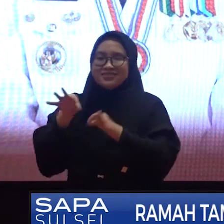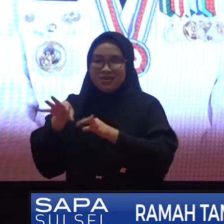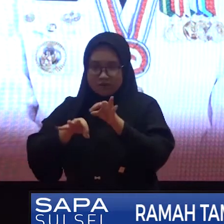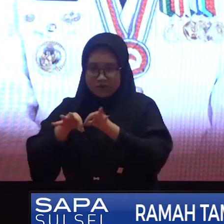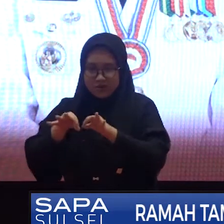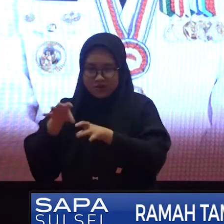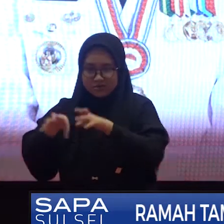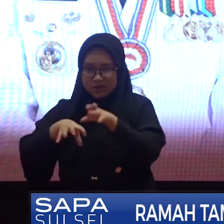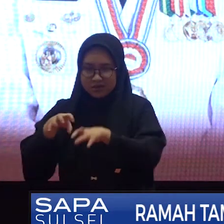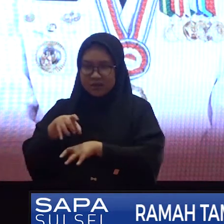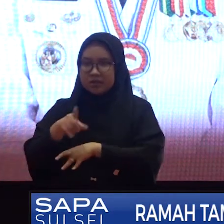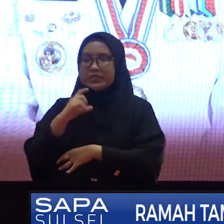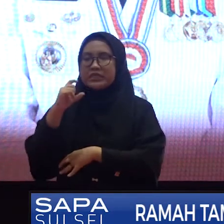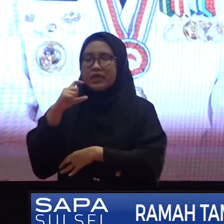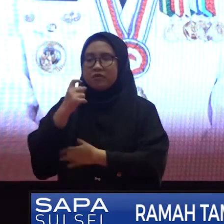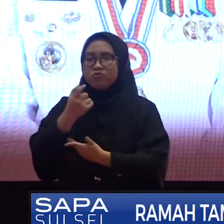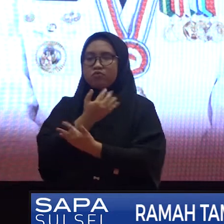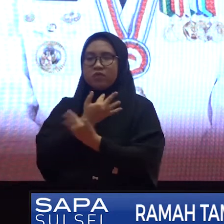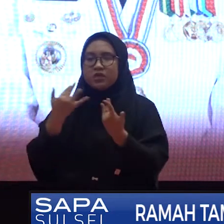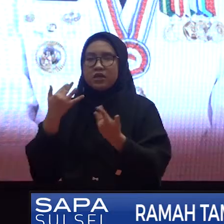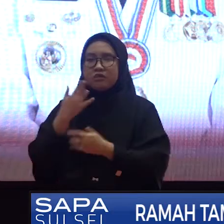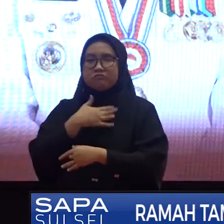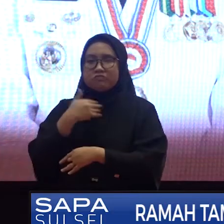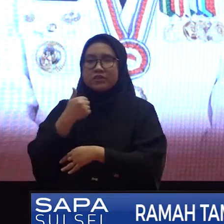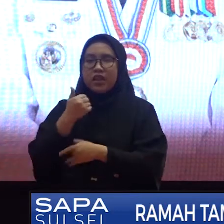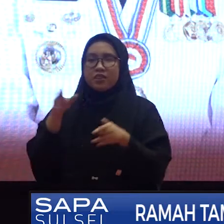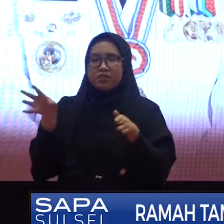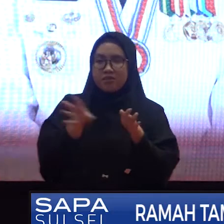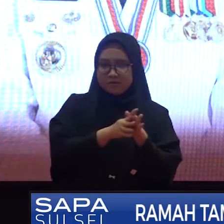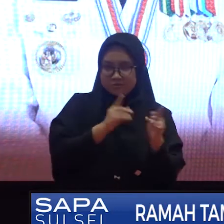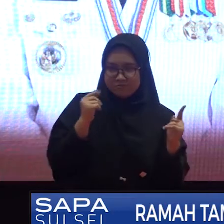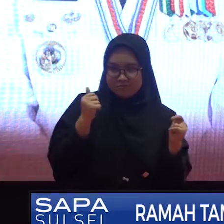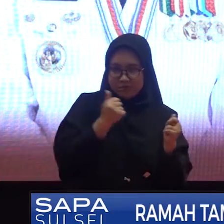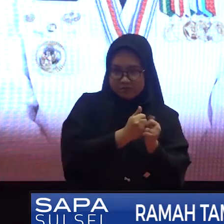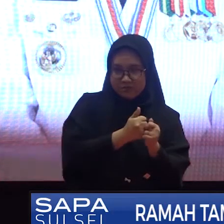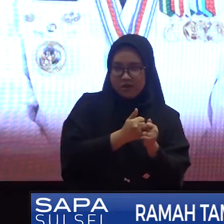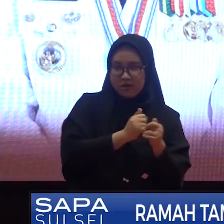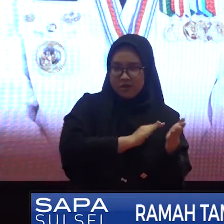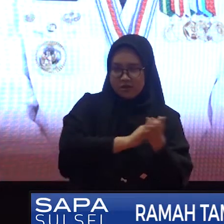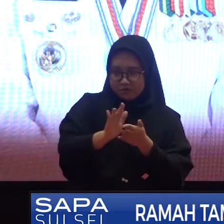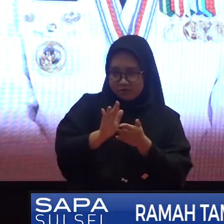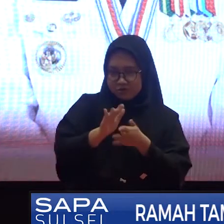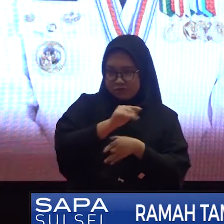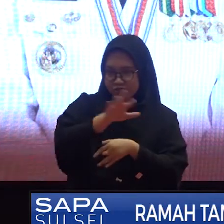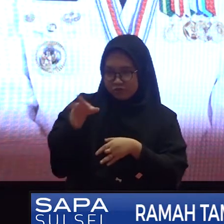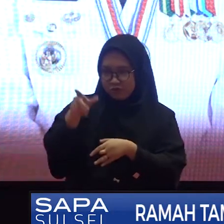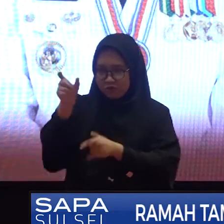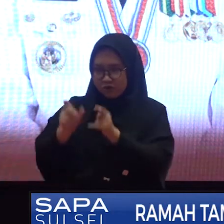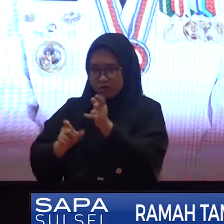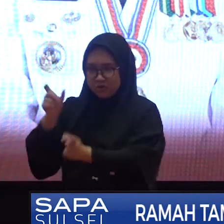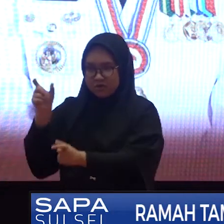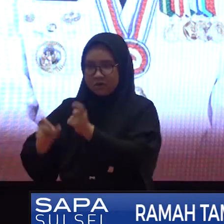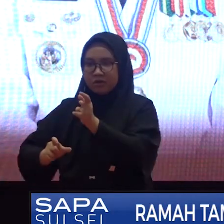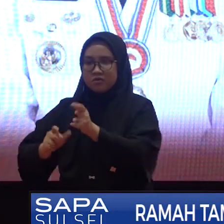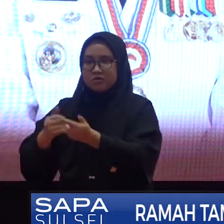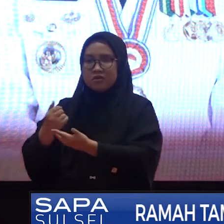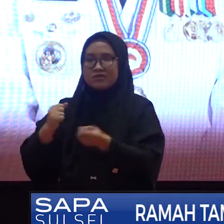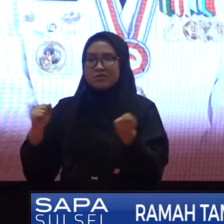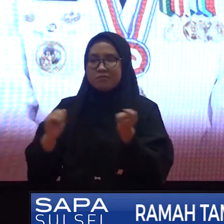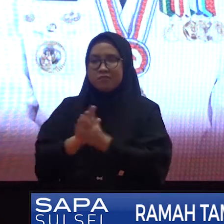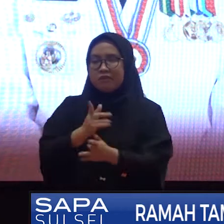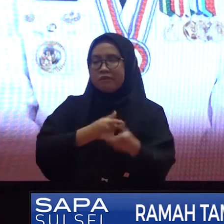strategi Bagaimana masyarakat bisa terlibat langsung dan memiliki sebuah kesempatan